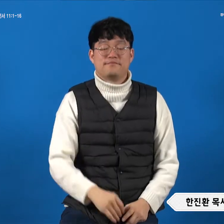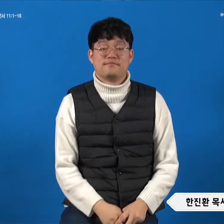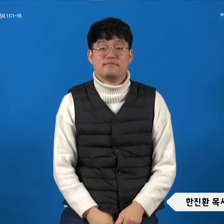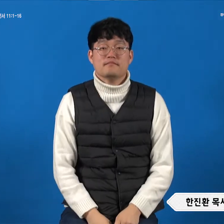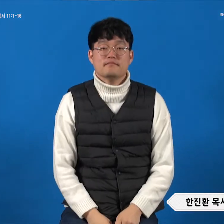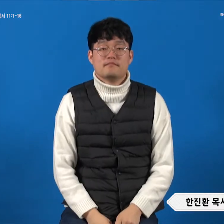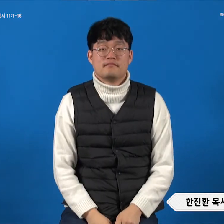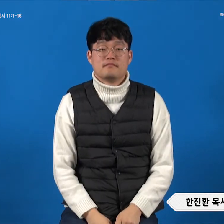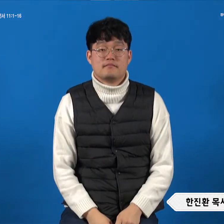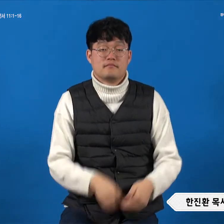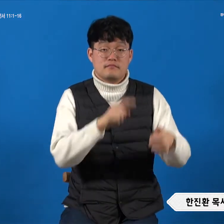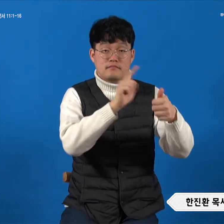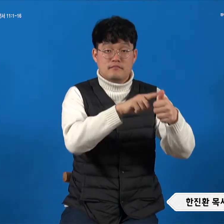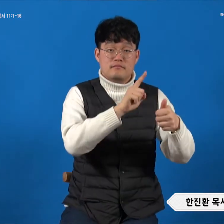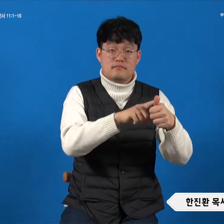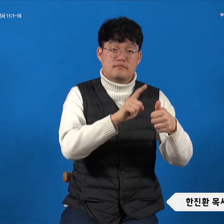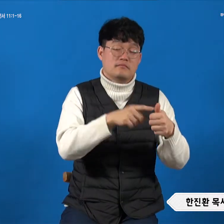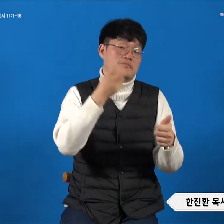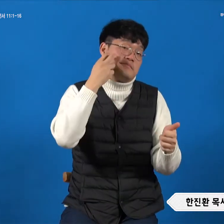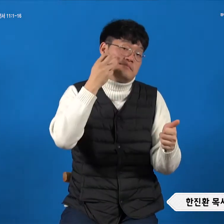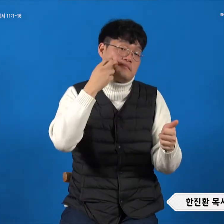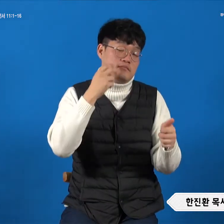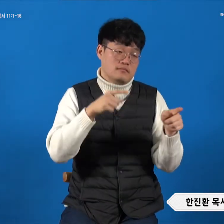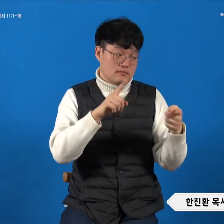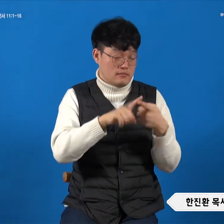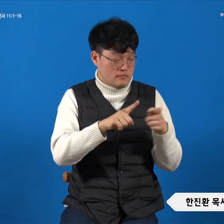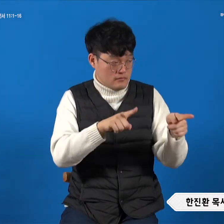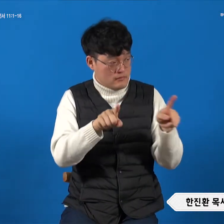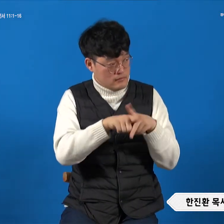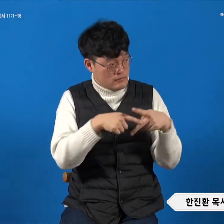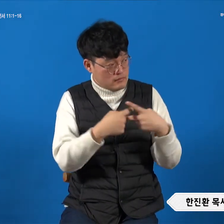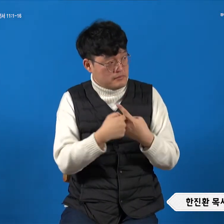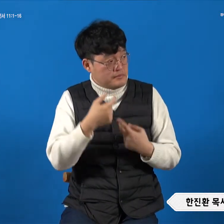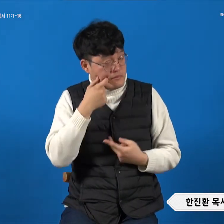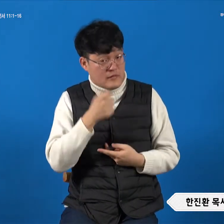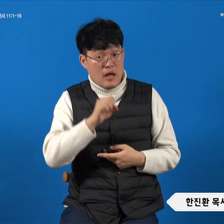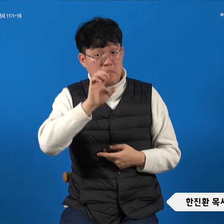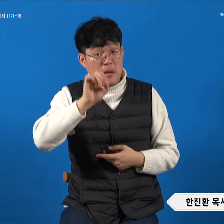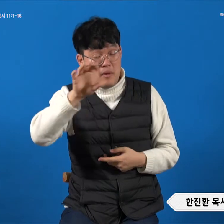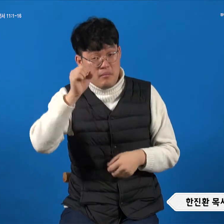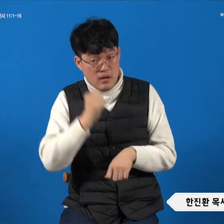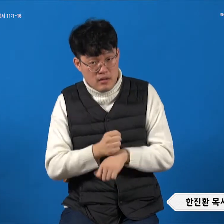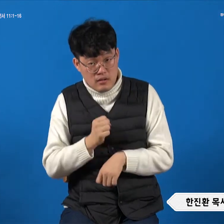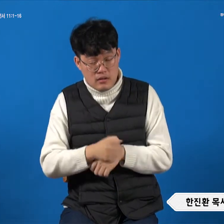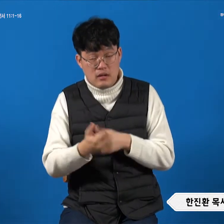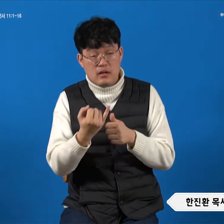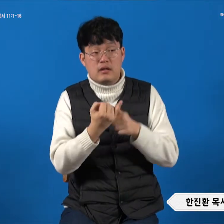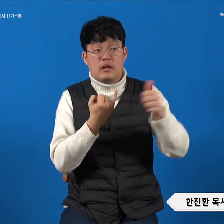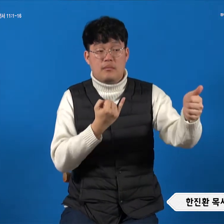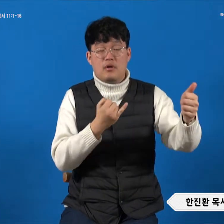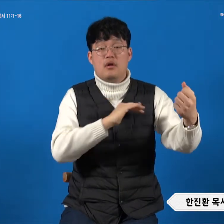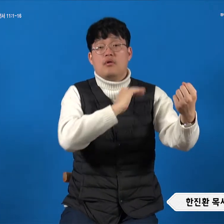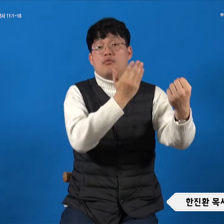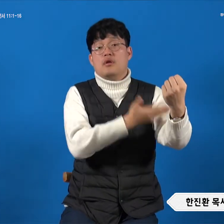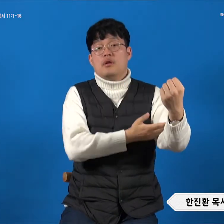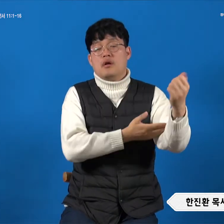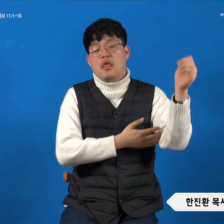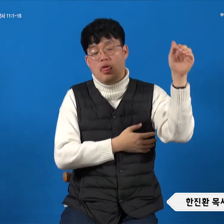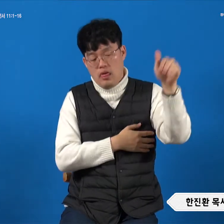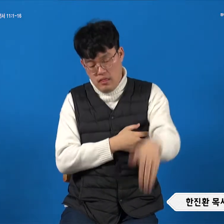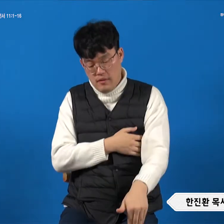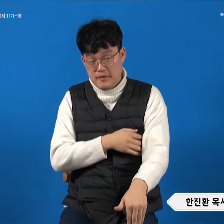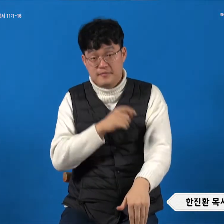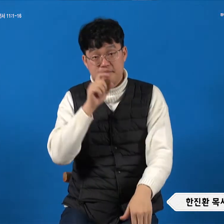아닙니다. 남자들이 그런 말을 해대는 것은 저는 이해할 수가 없습니다. 자꾸 그런 말을 하니까 남편의